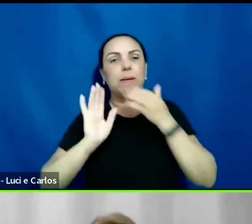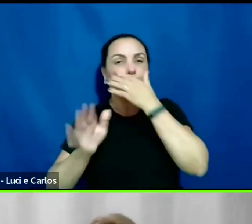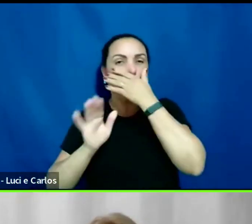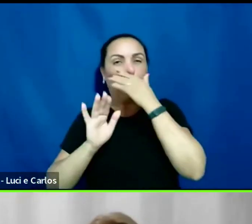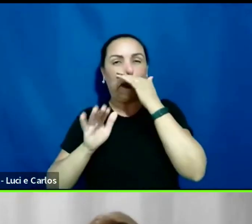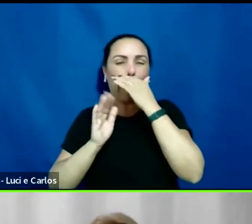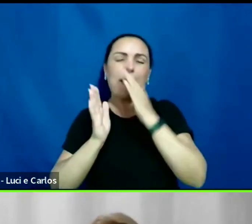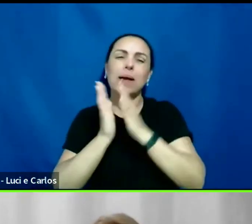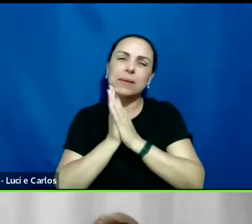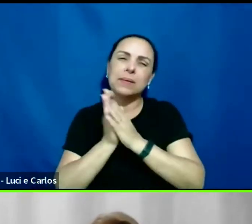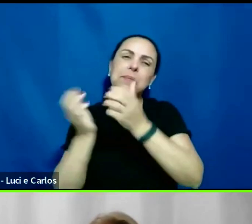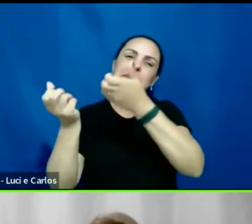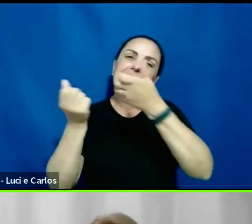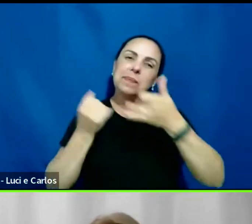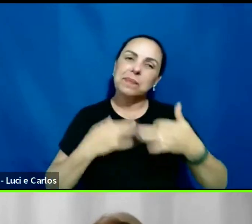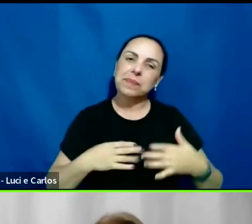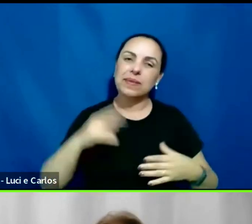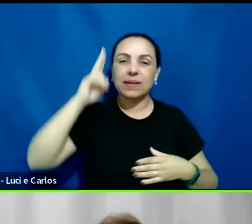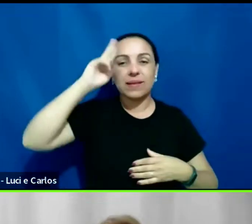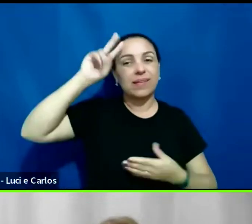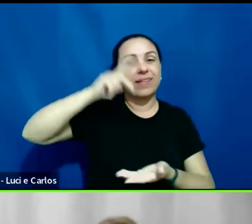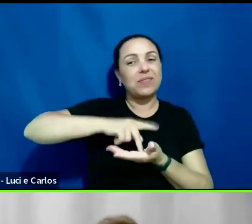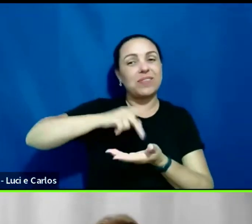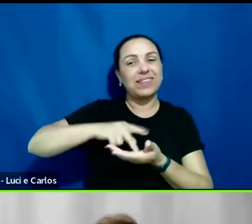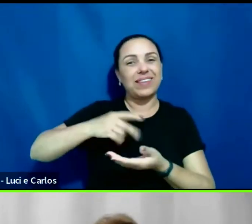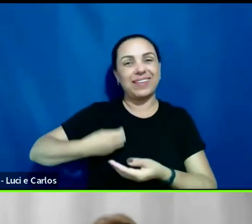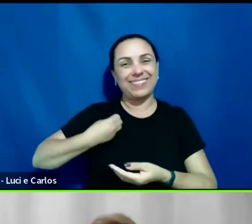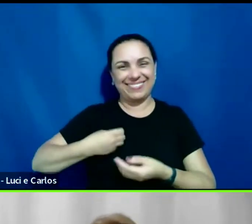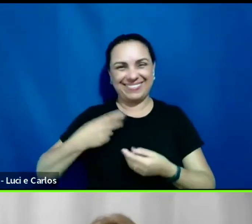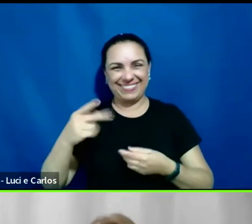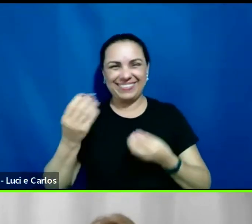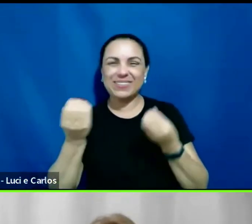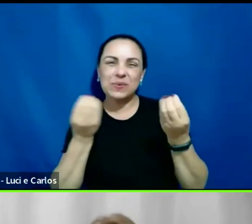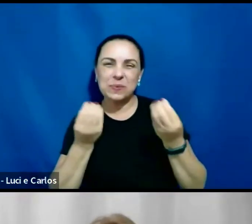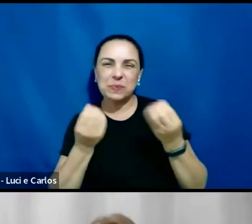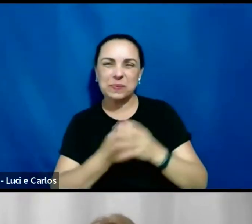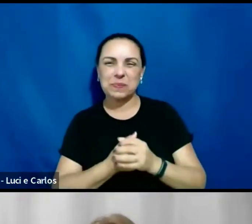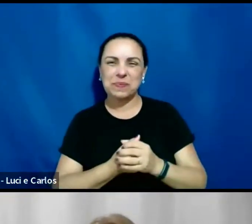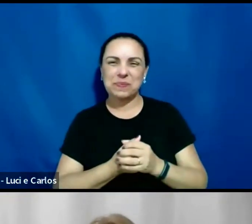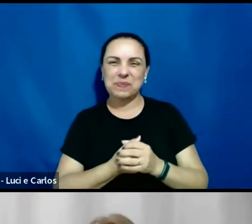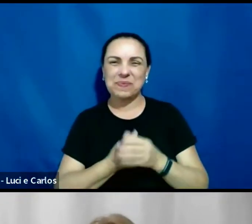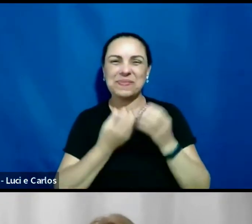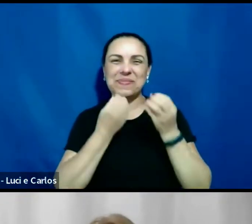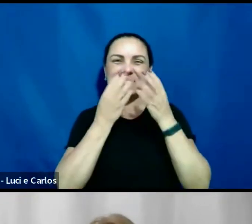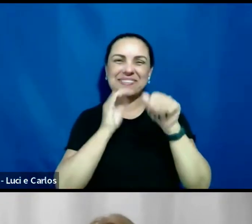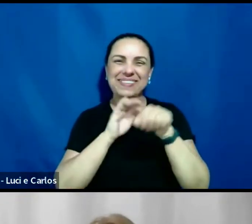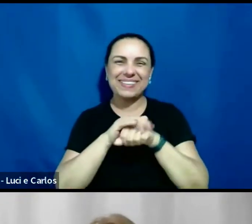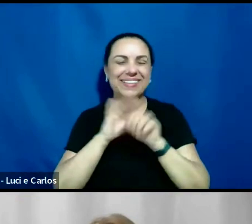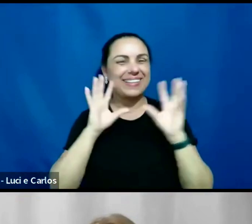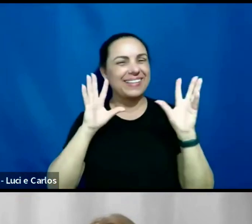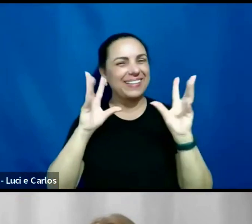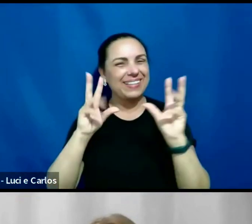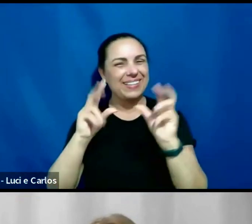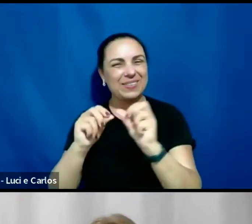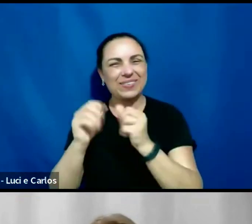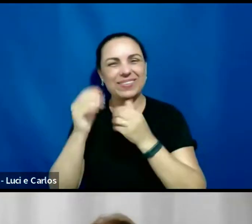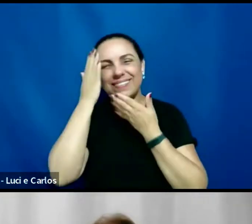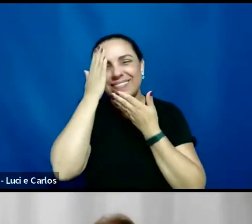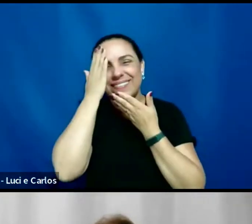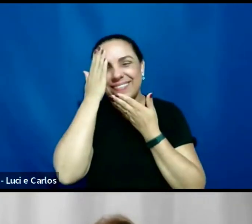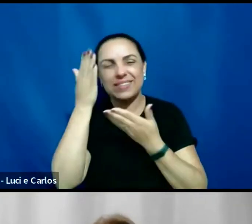favor, qual é o seu depoimento impactante? Boa noite a todos. Gratidão, Magali,